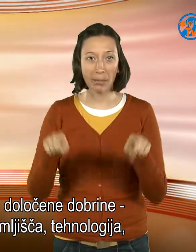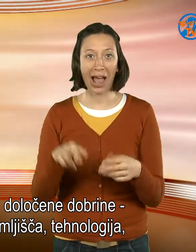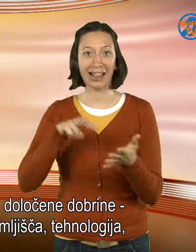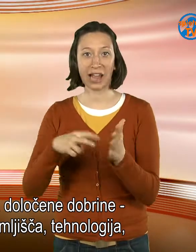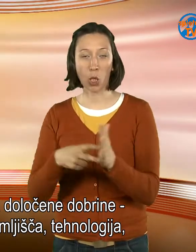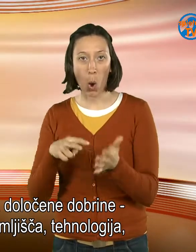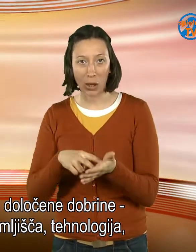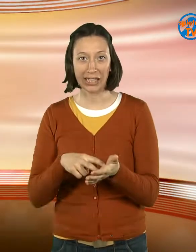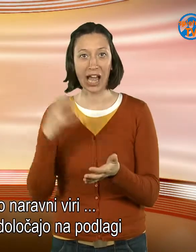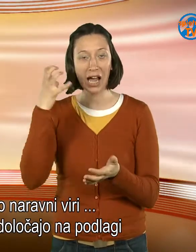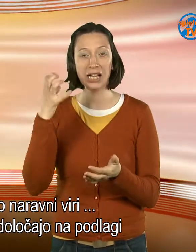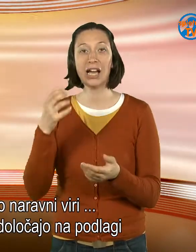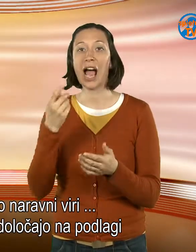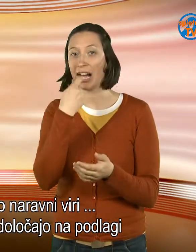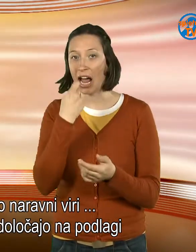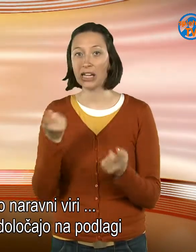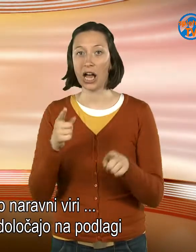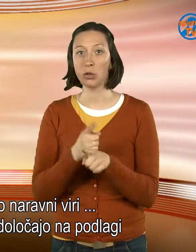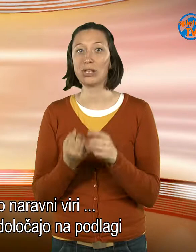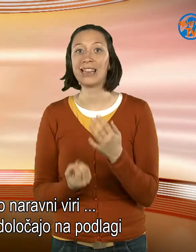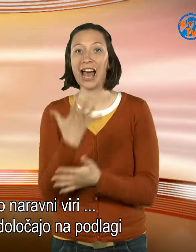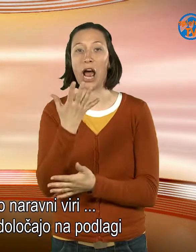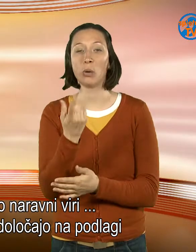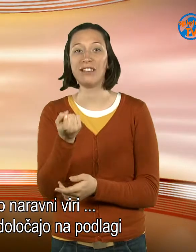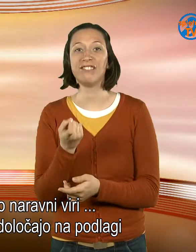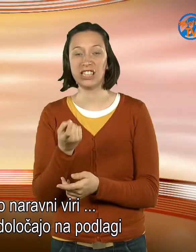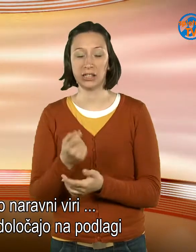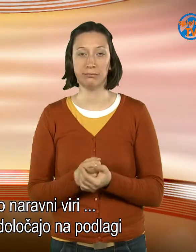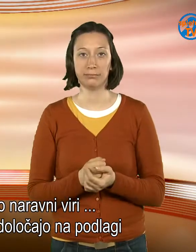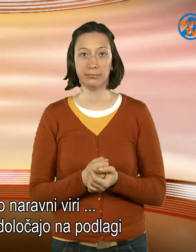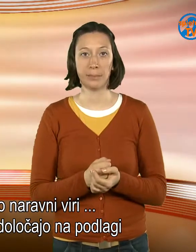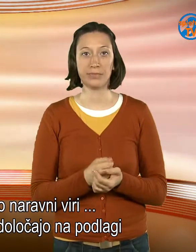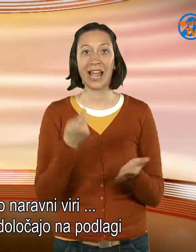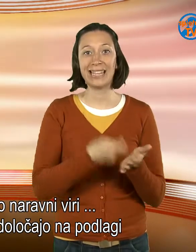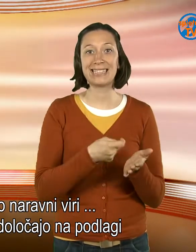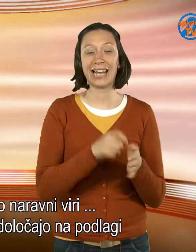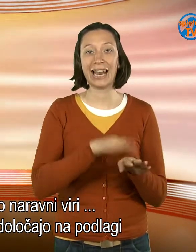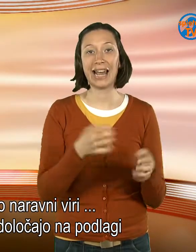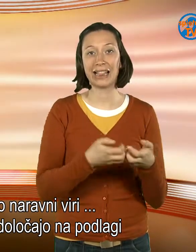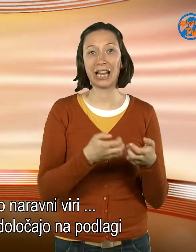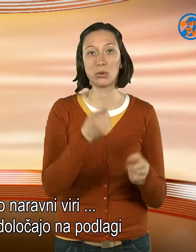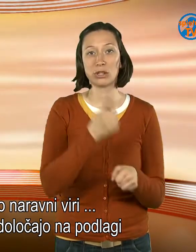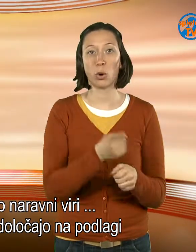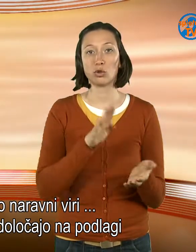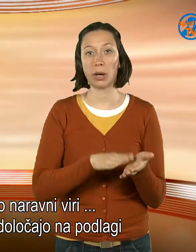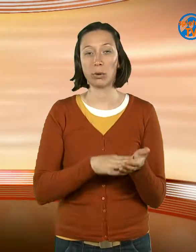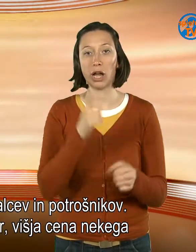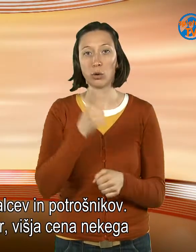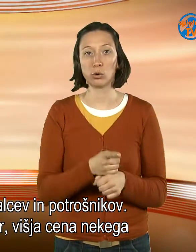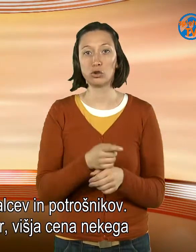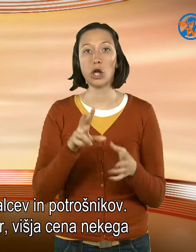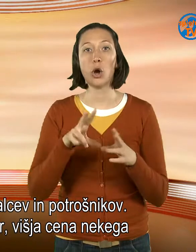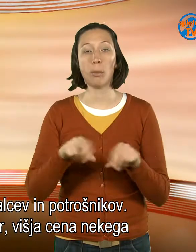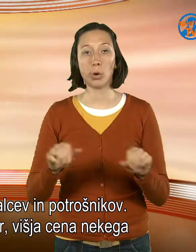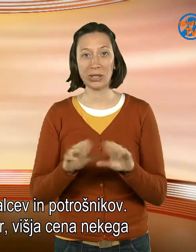zemljišča, tehnologija, hrana ali celo naravni viri. Cene na trgu se določajo na podlagi